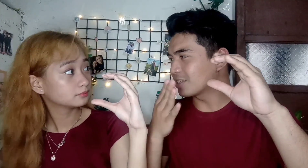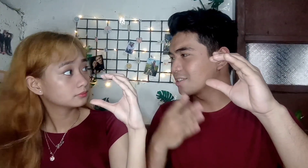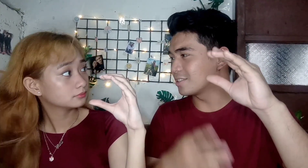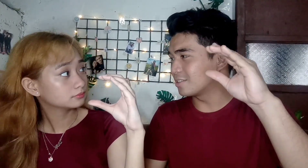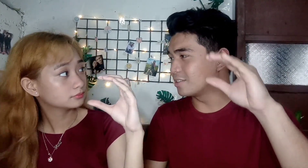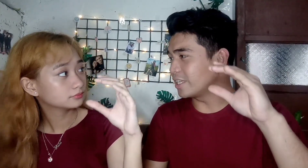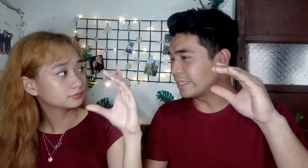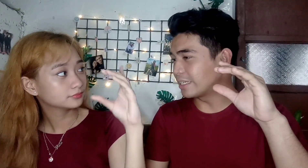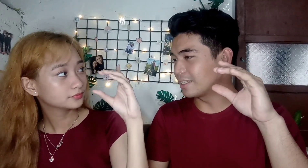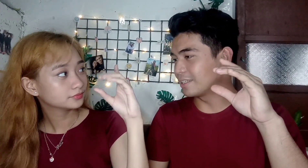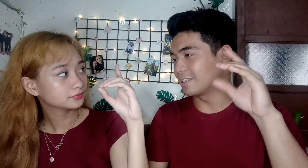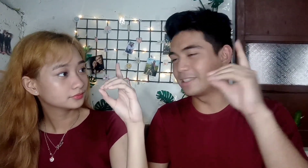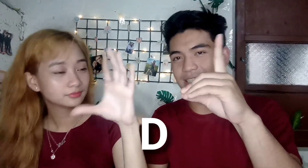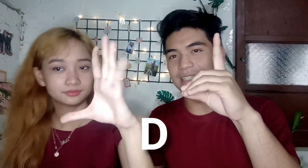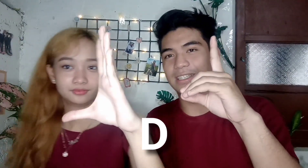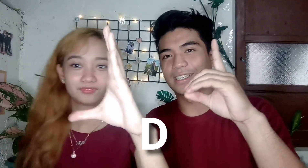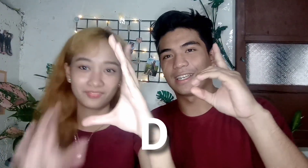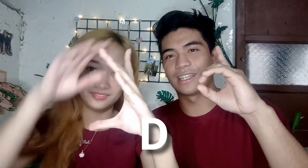next, D. D.